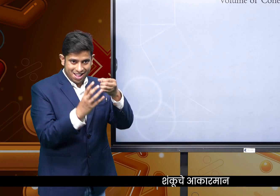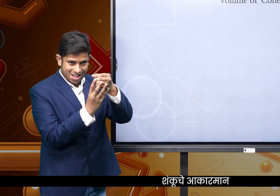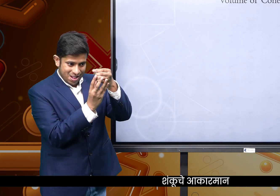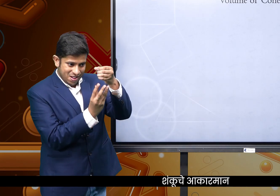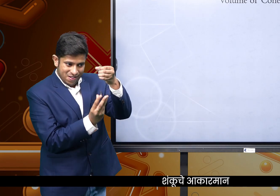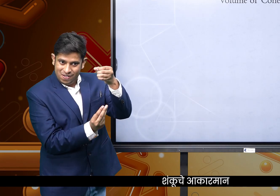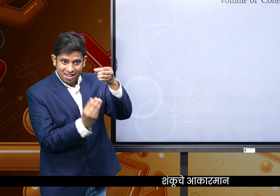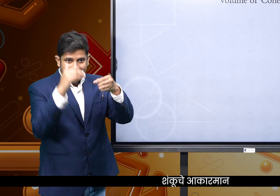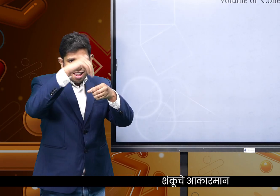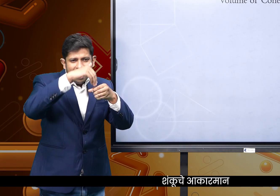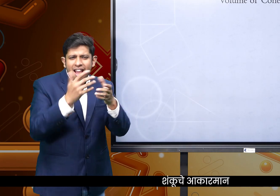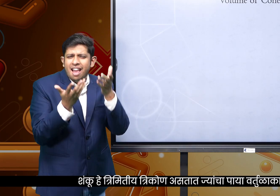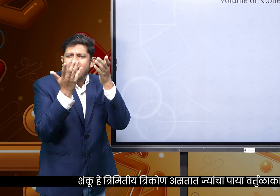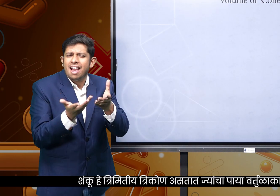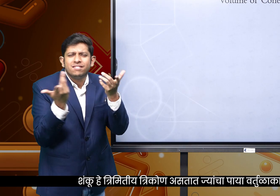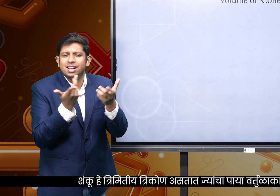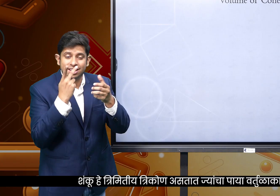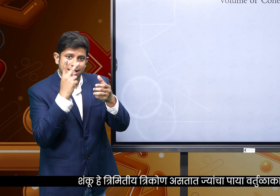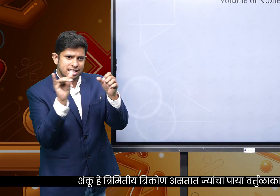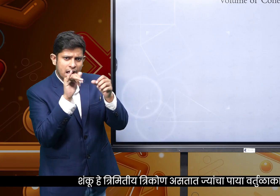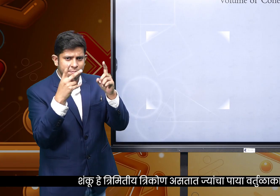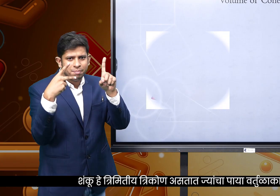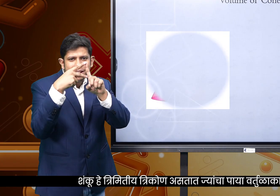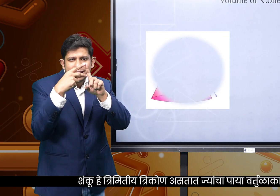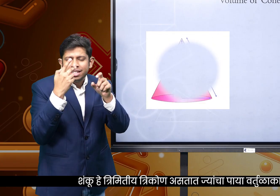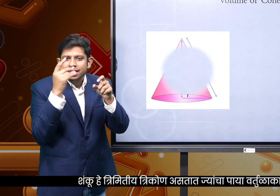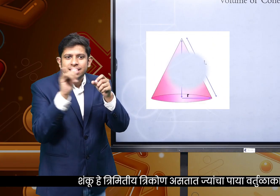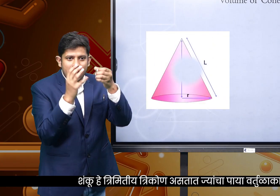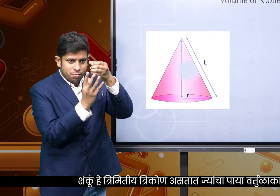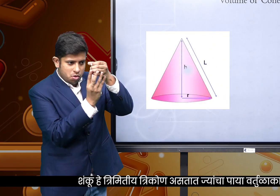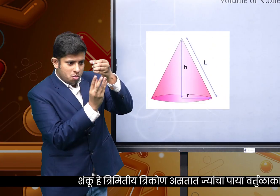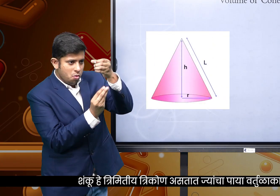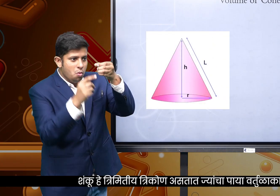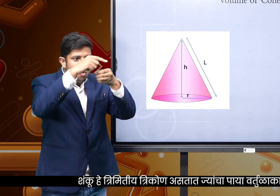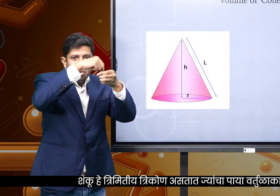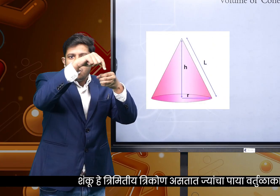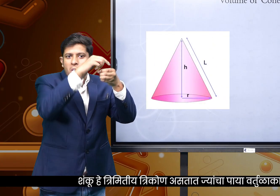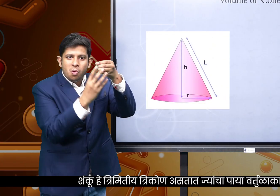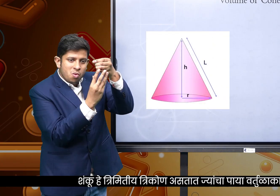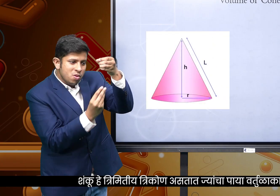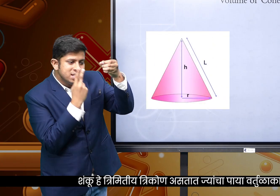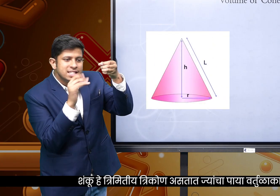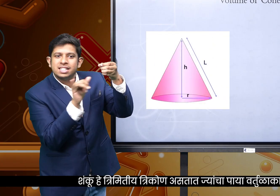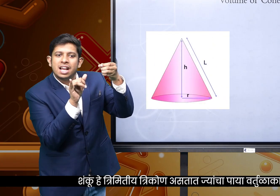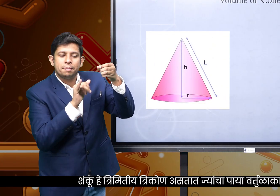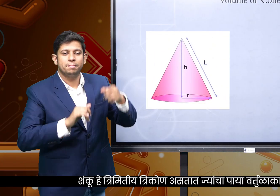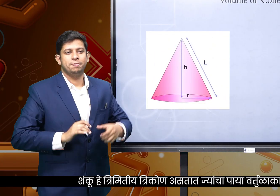शंकूचे आकारमान. शंकू हे त्रिमितीय त्रिकोण असतात. त्यांचा पाया वर्तुळाकार असतो.